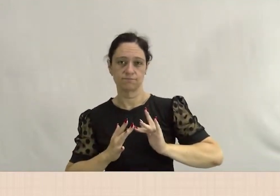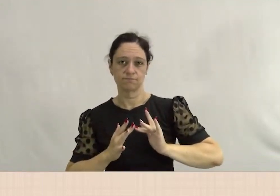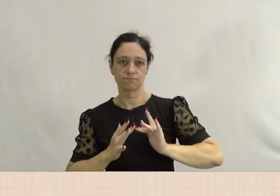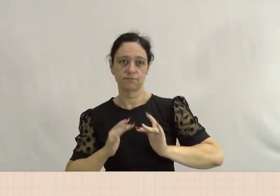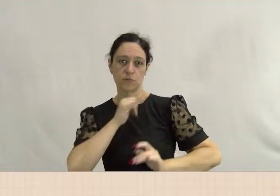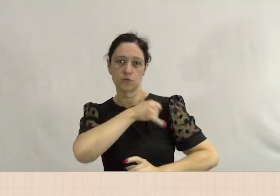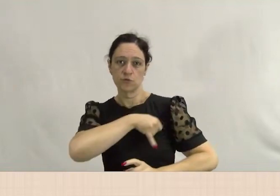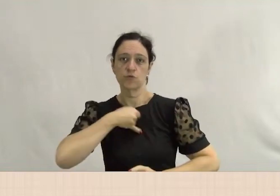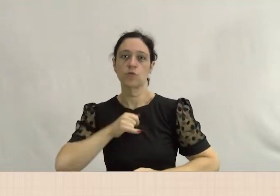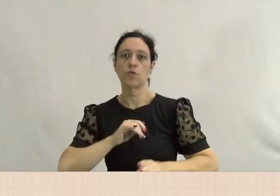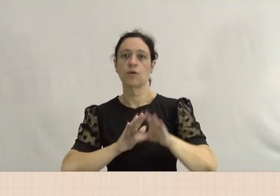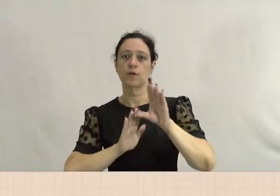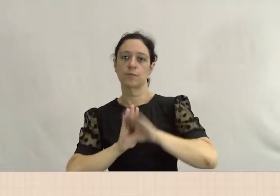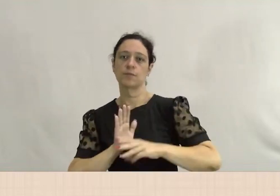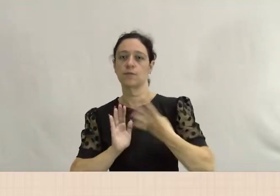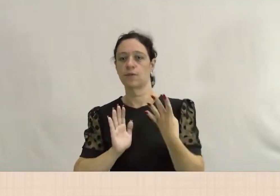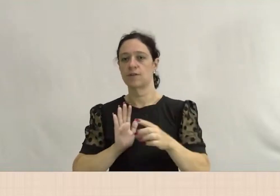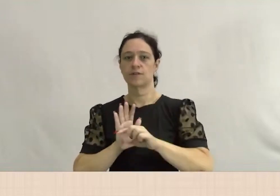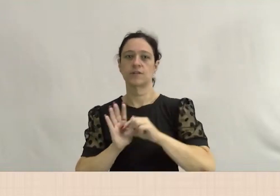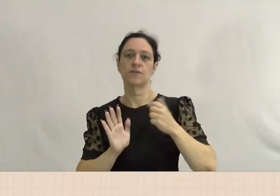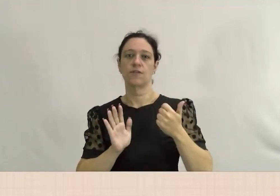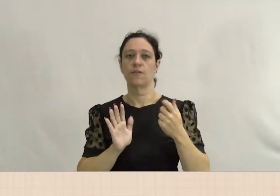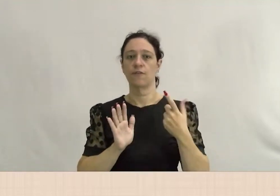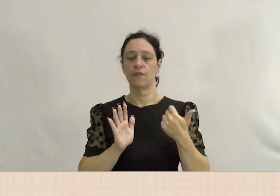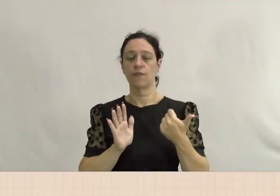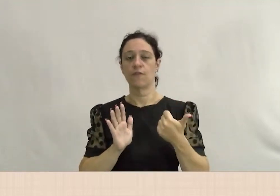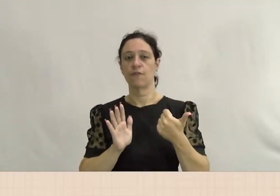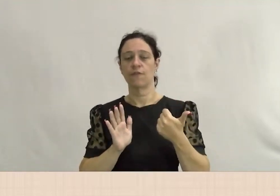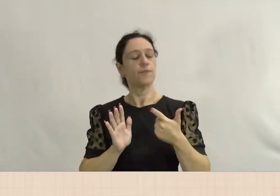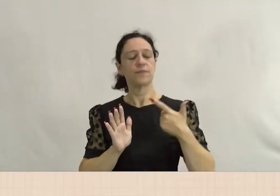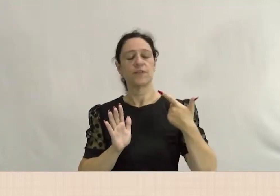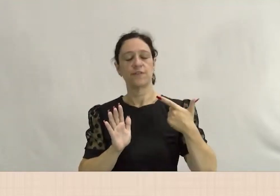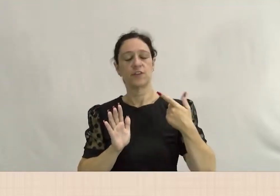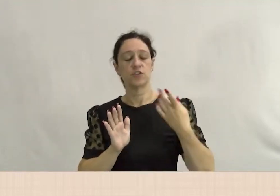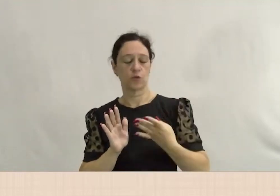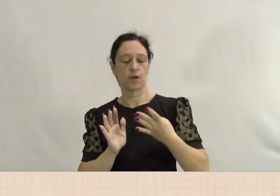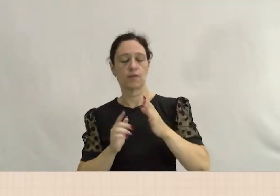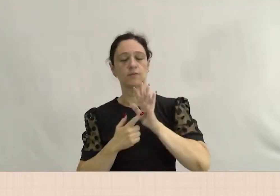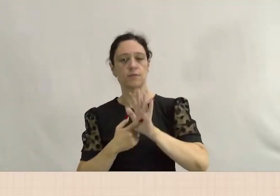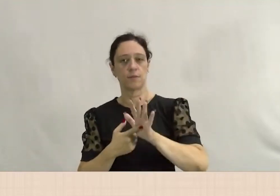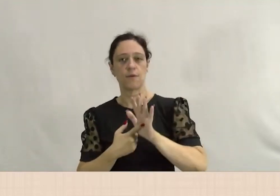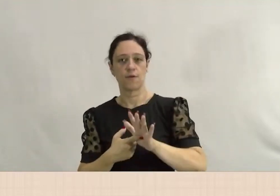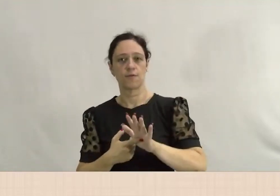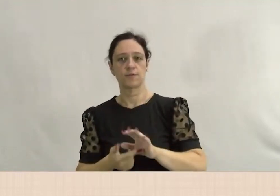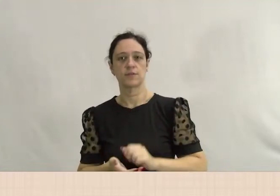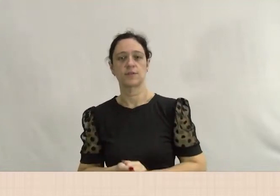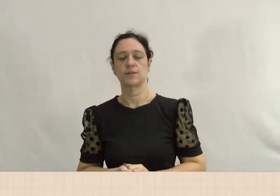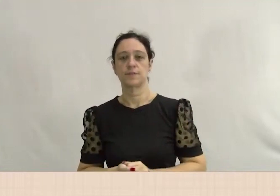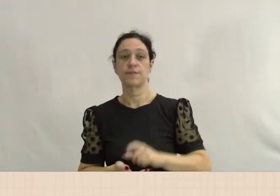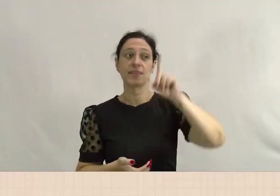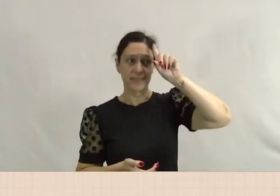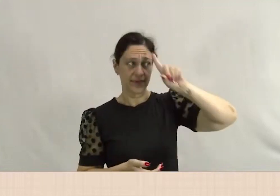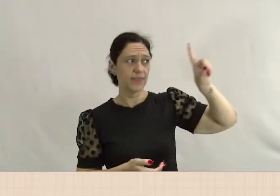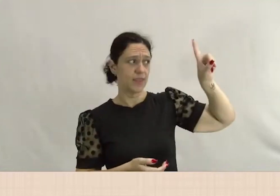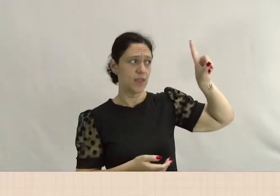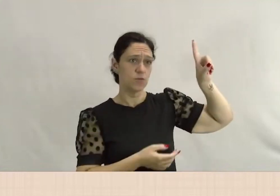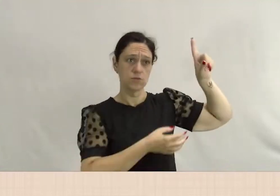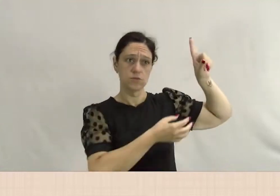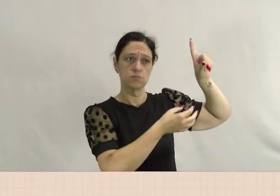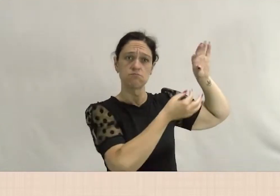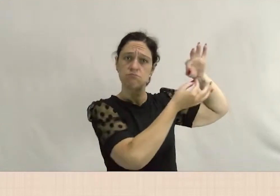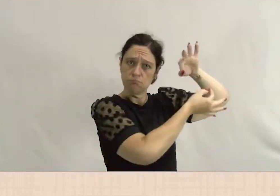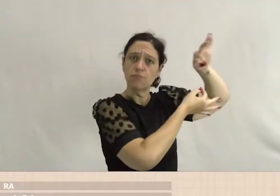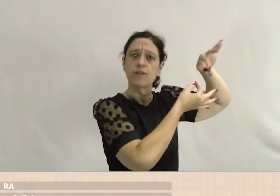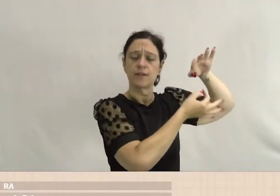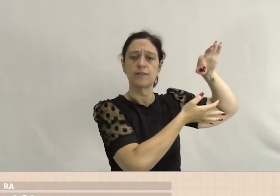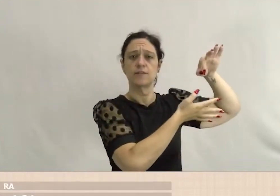Evangelho de João, capítulo 4, versículo 24 diz o quê? Deus é espírito.